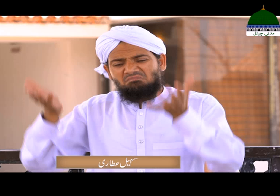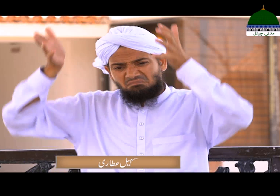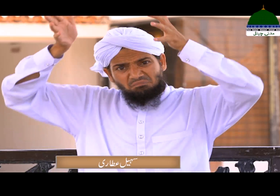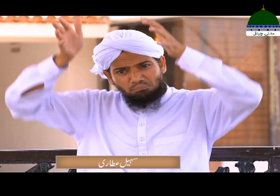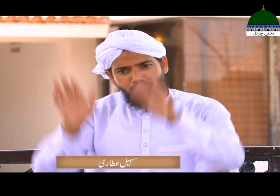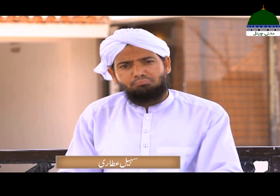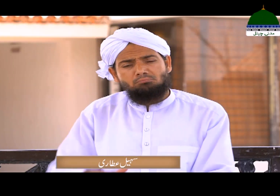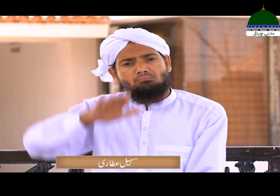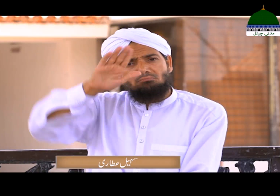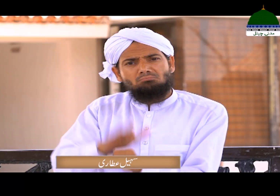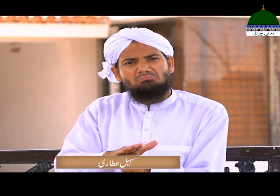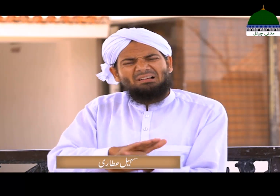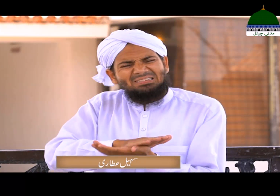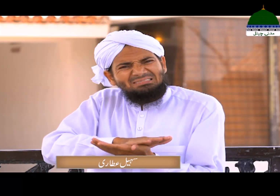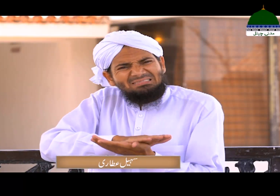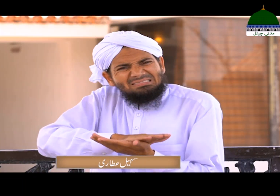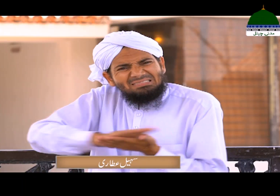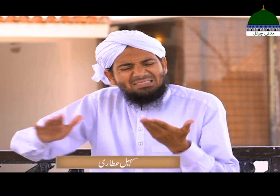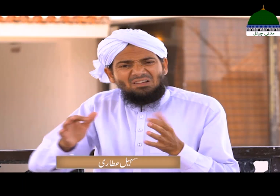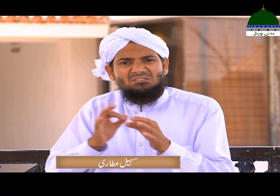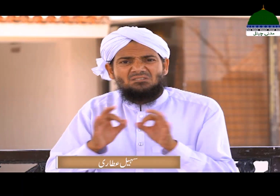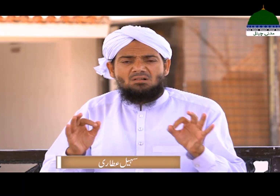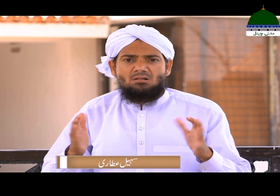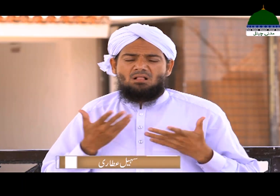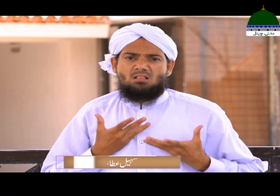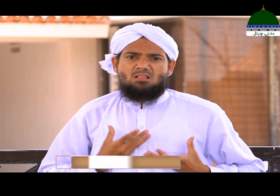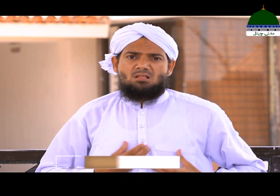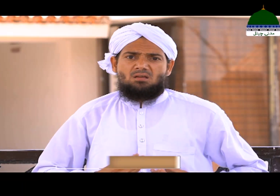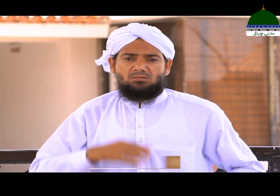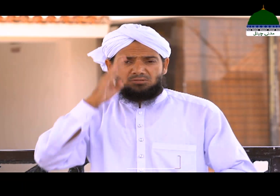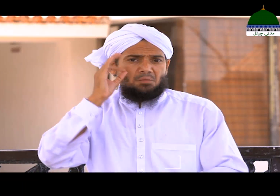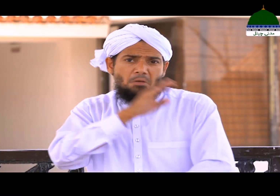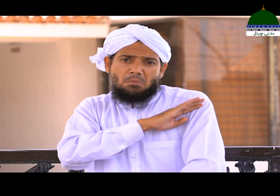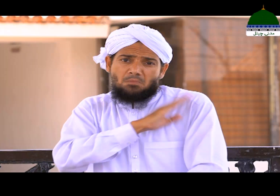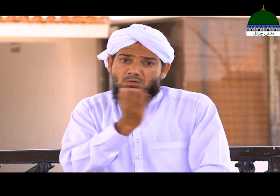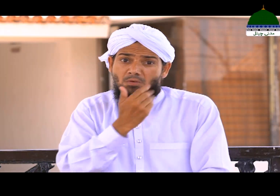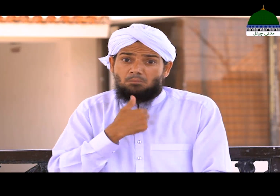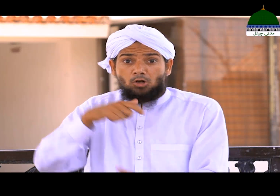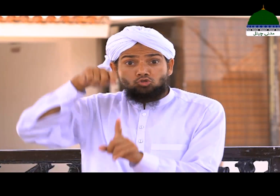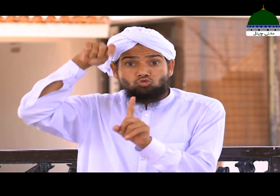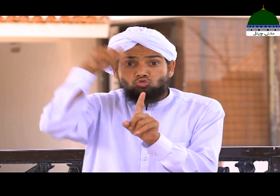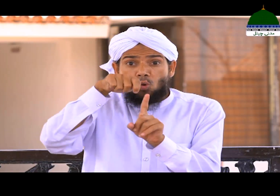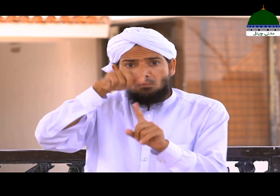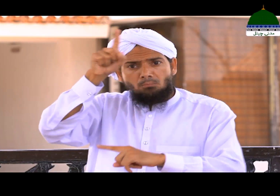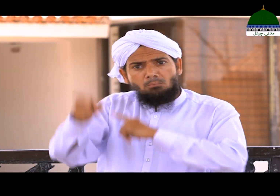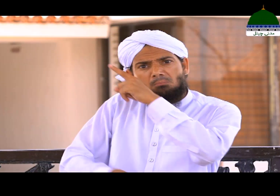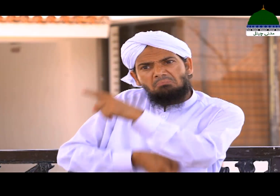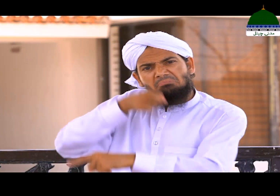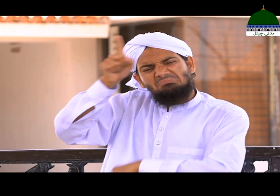کر دیا۔ پیارے اسلامی بھائیوں، یہ حقیقت ہے کہ ظالم کو اس کے ظلم کا بدلہ